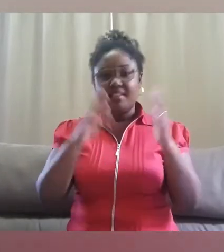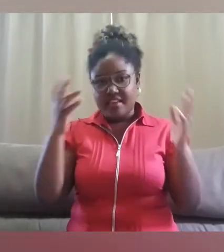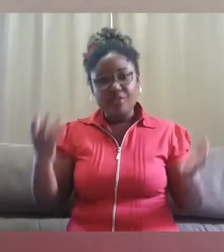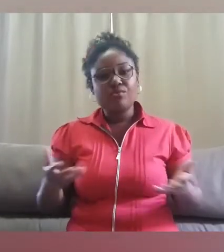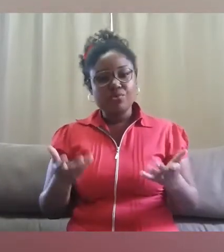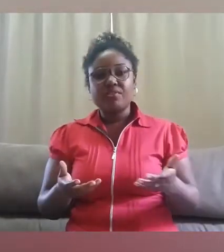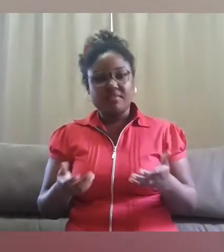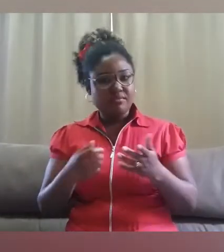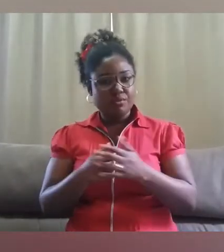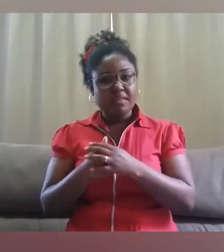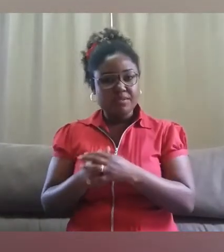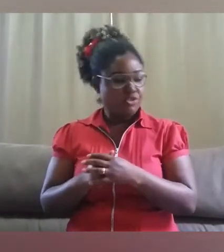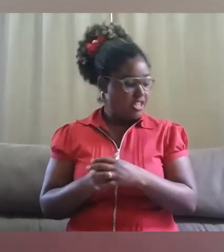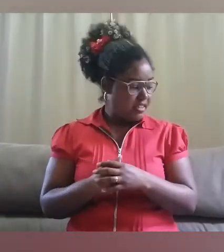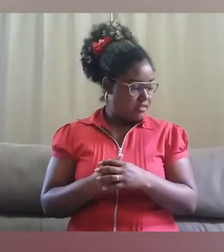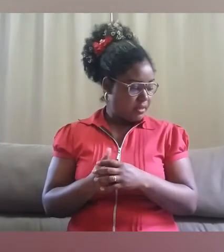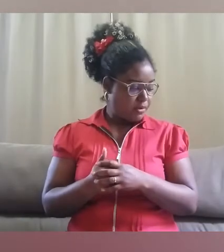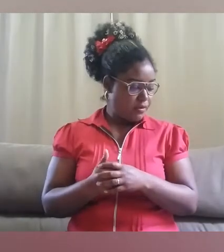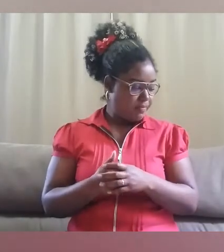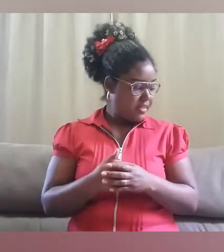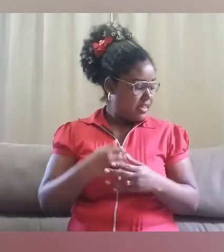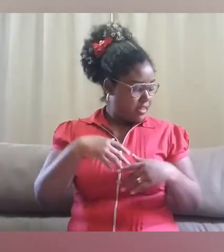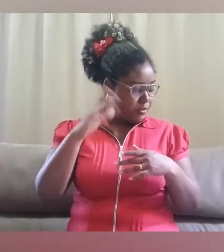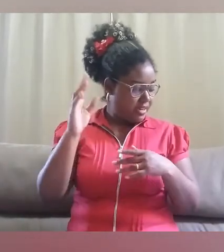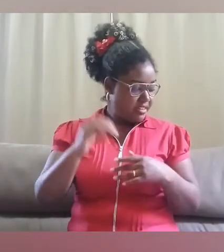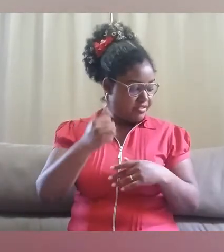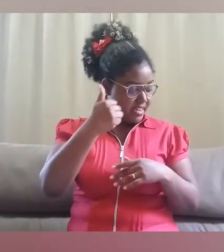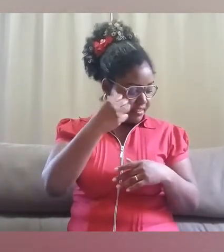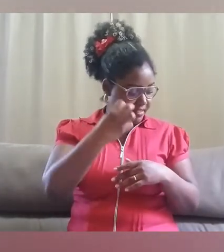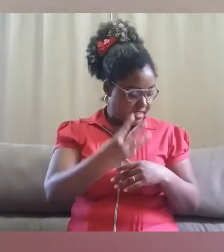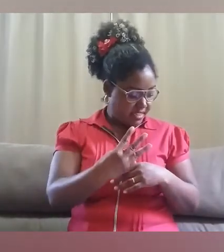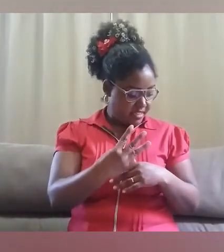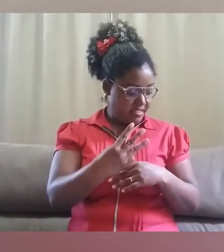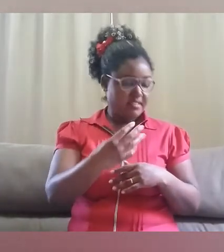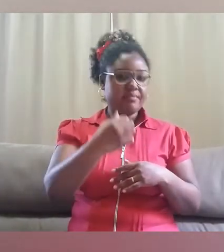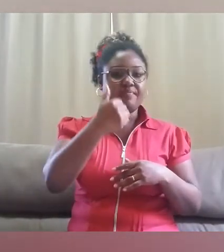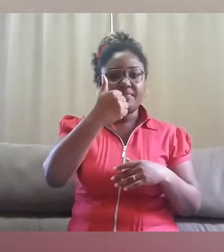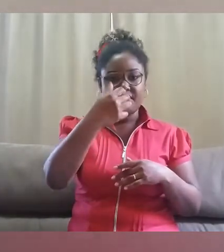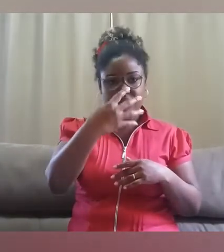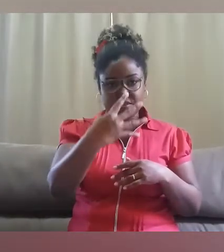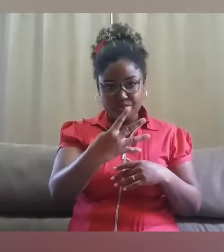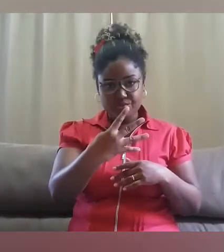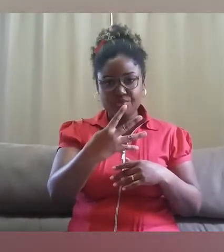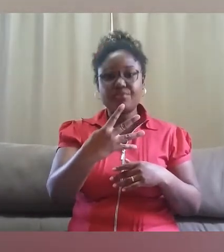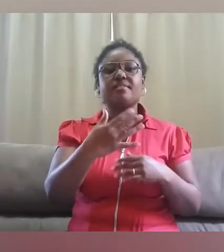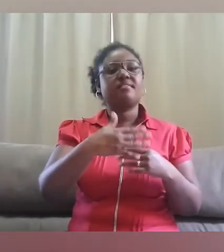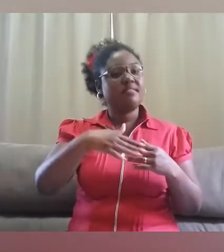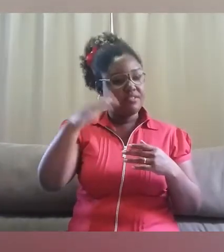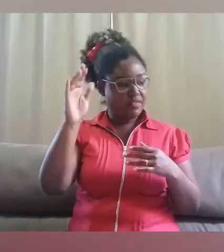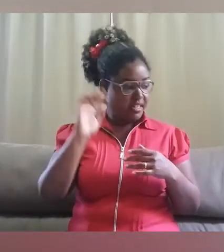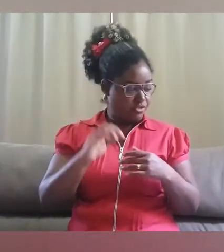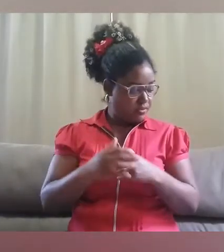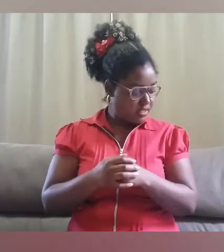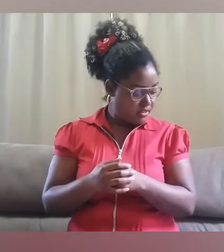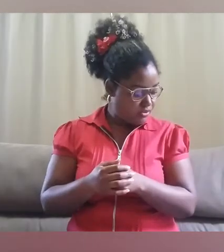É o 12 do mesmo jeito, tá bom? E por aí vai. 13, 14. E vai juntando